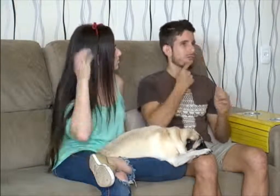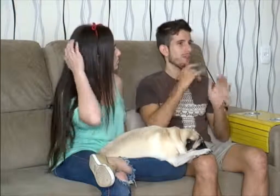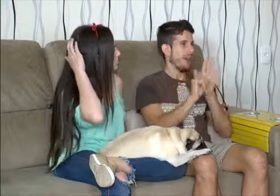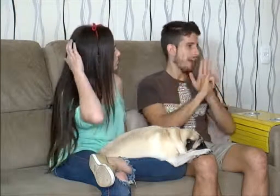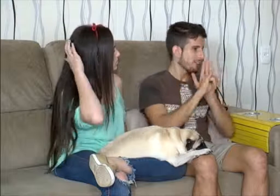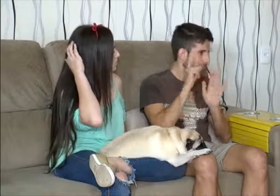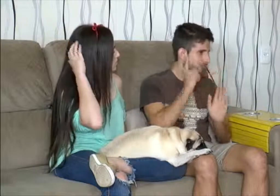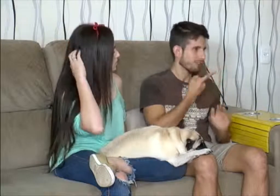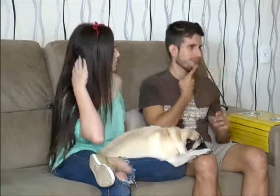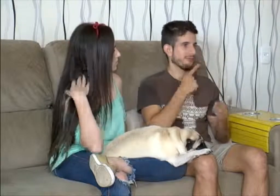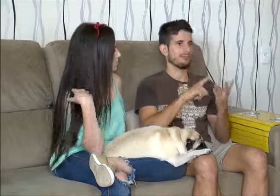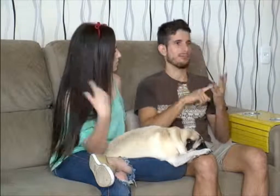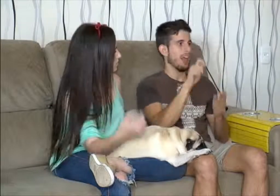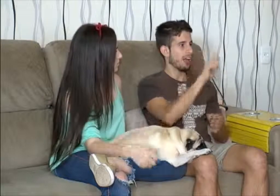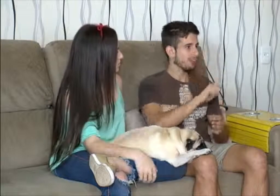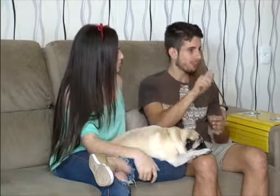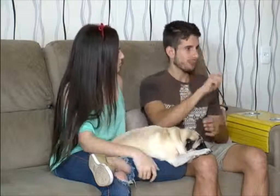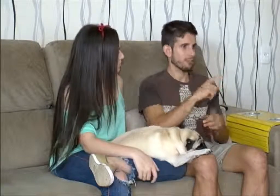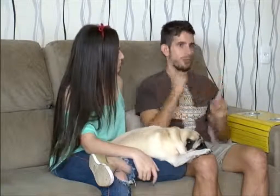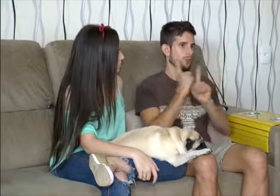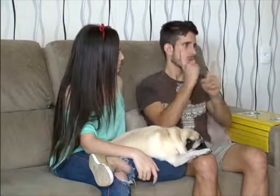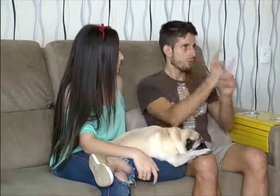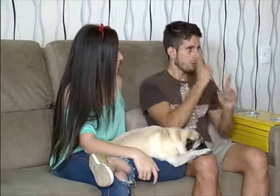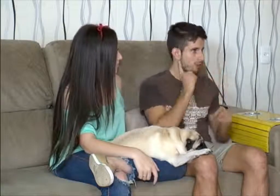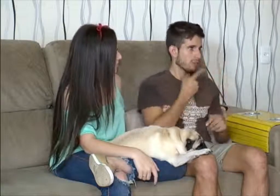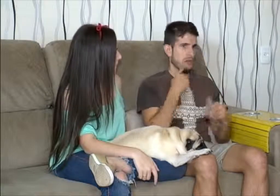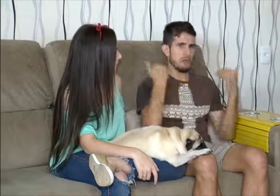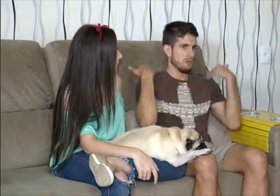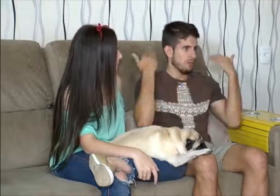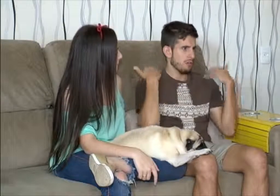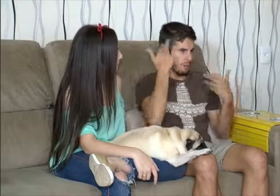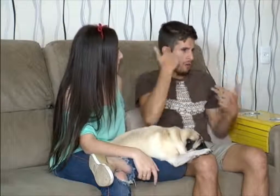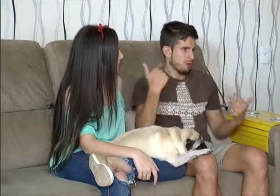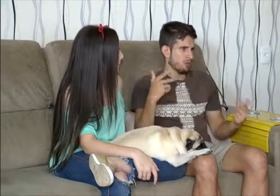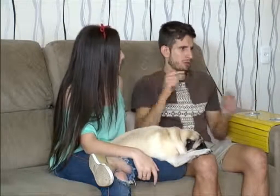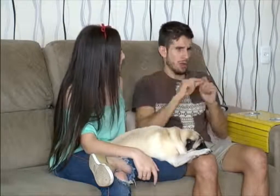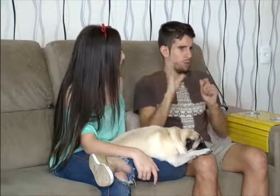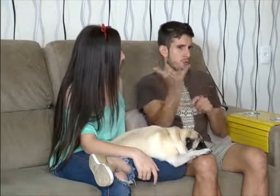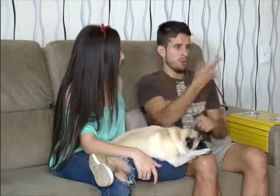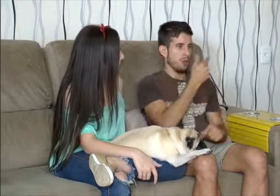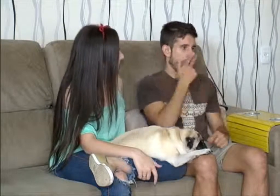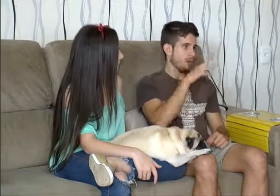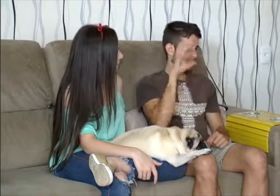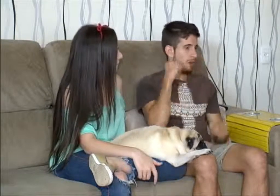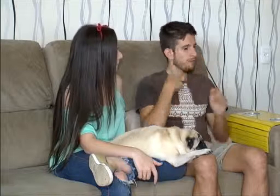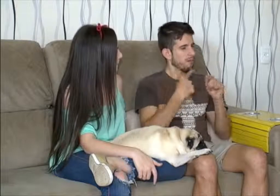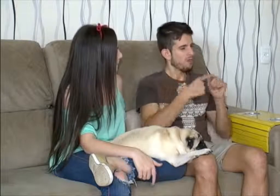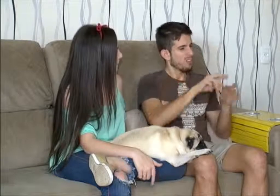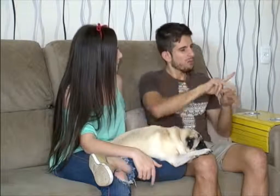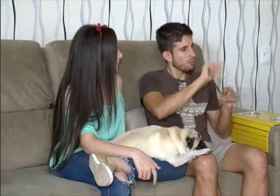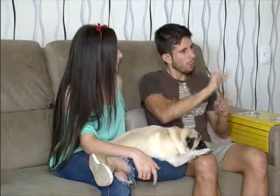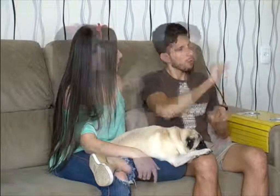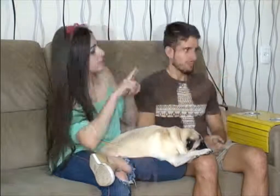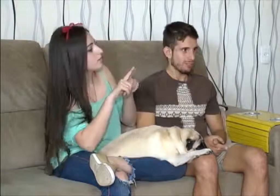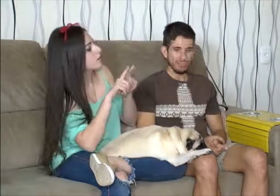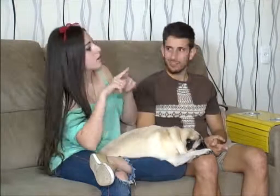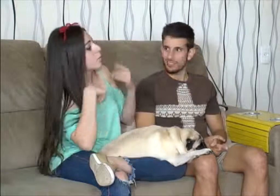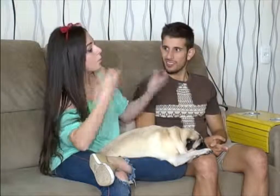A gente tenta mostrar que existe uma cultura surda, uma identidade surda. E